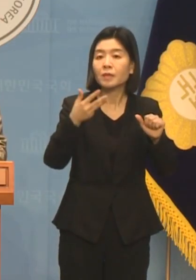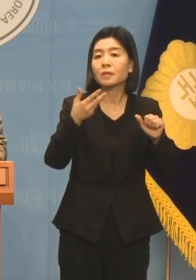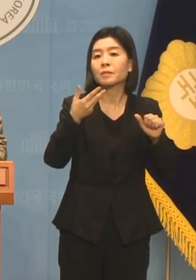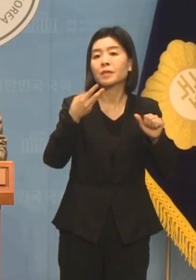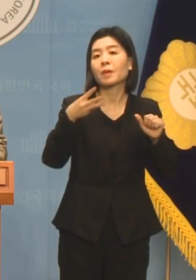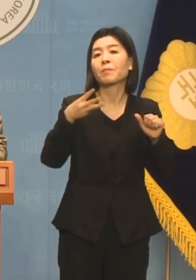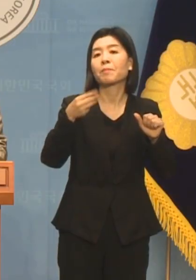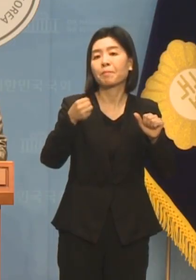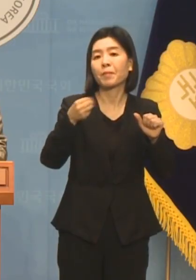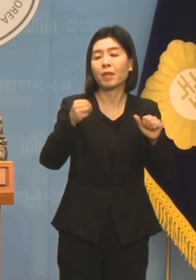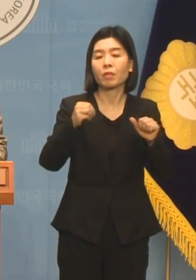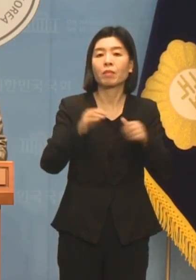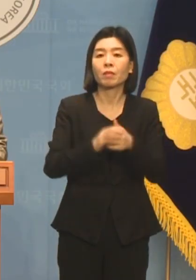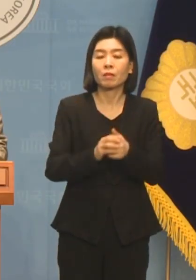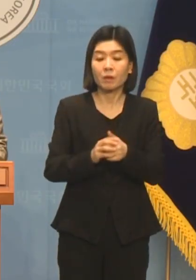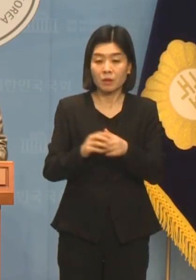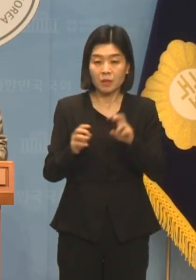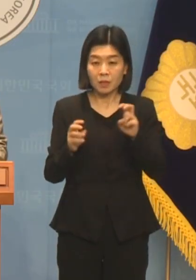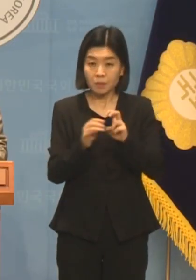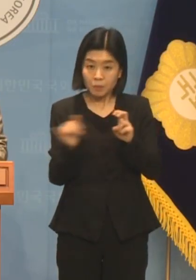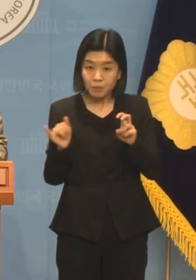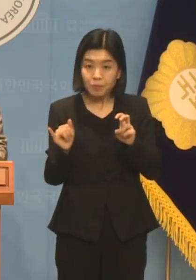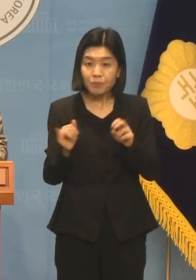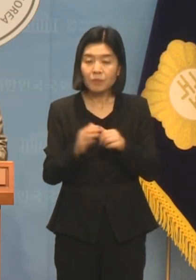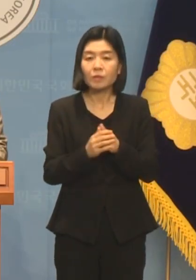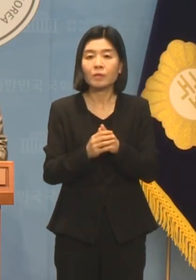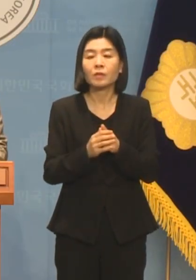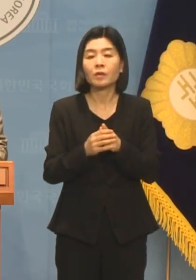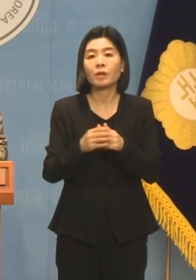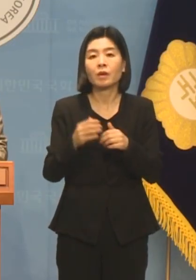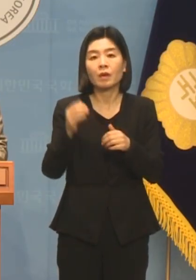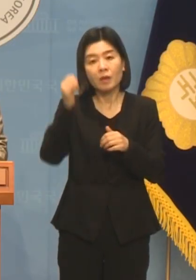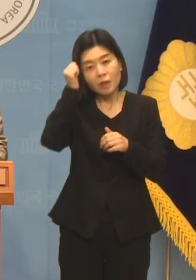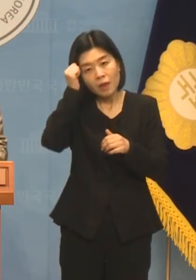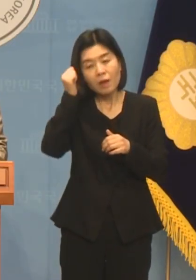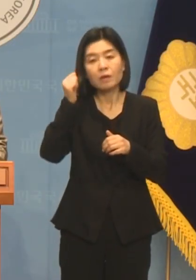심지어는 20명이 6, 7명에 들어가는 객실